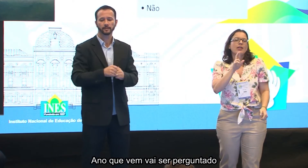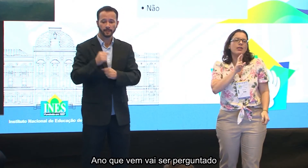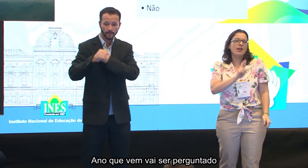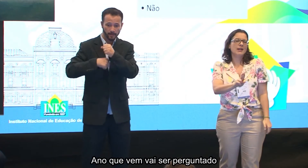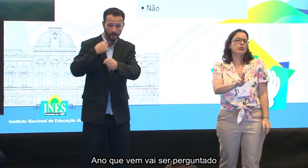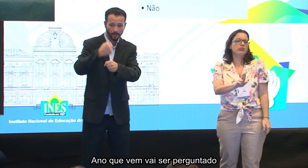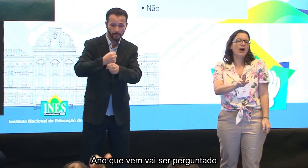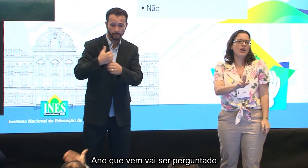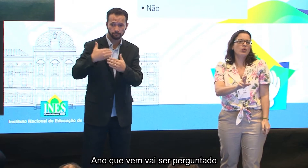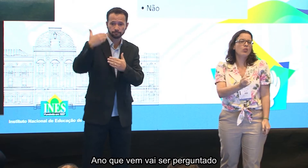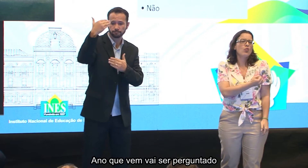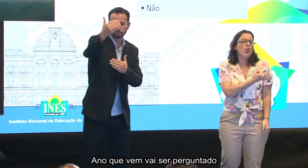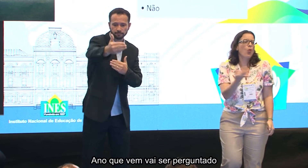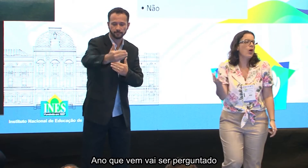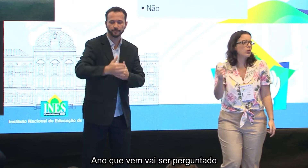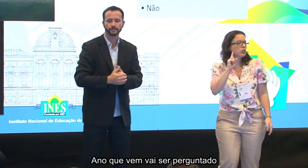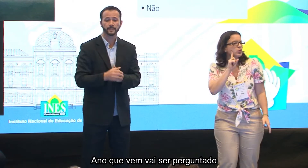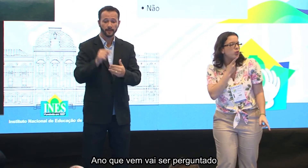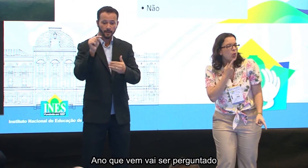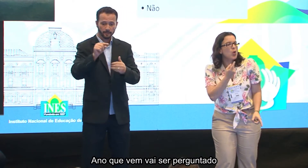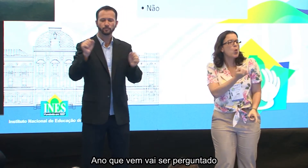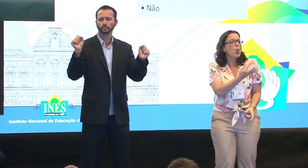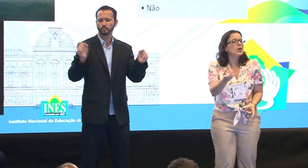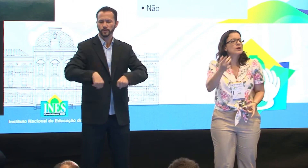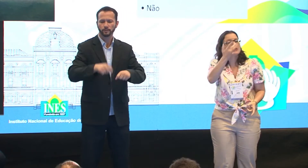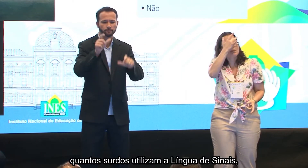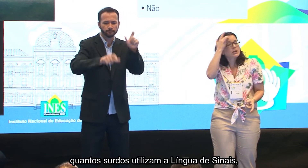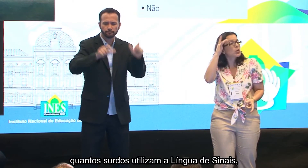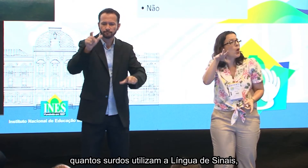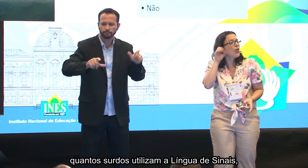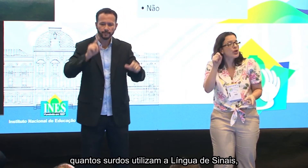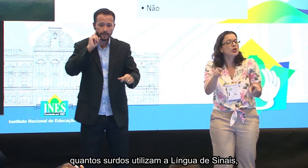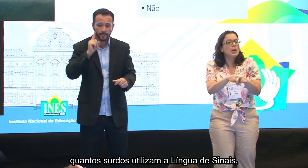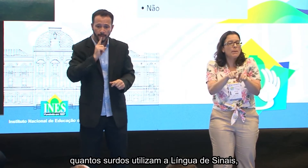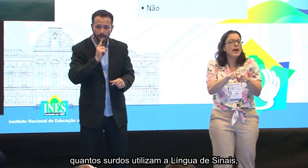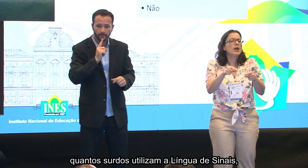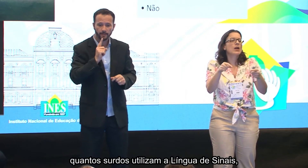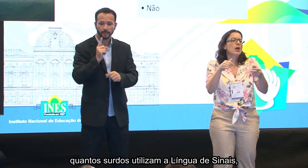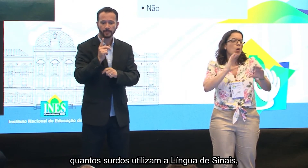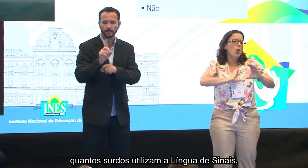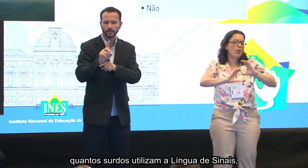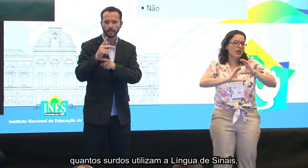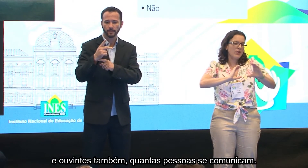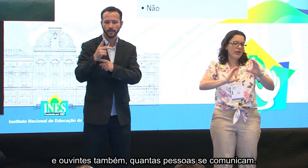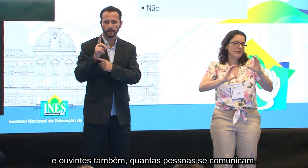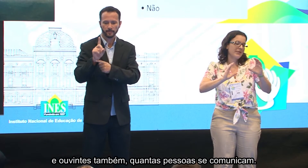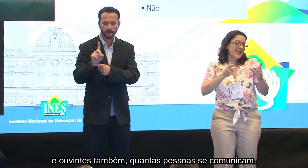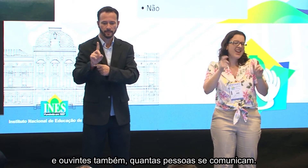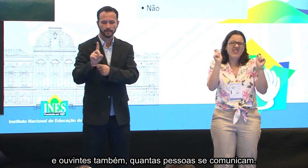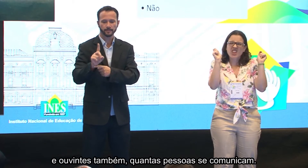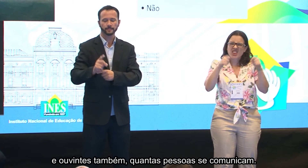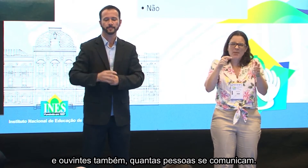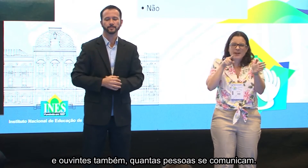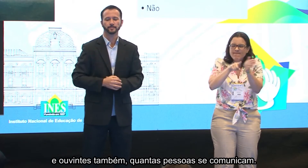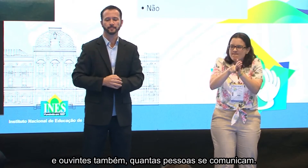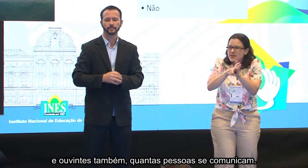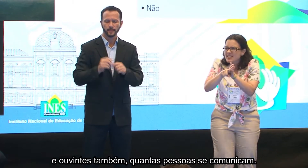vem, vai ser perguntado quantos surdos utilizam a língua de sinais. E ouvintes também. Quantas